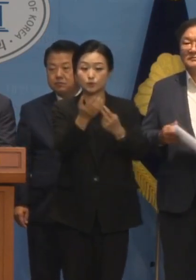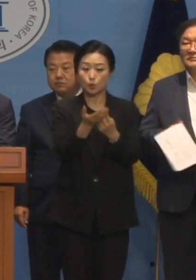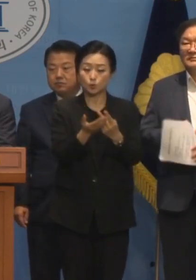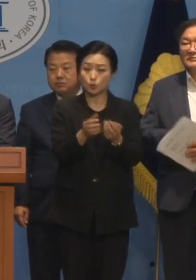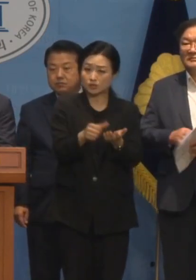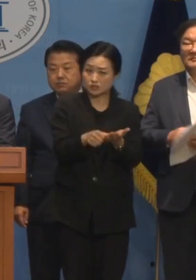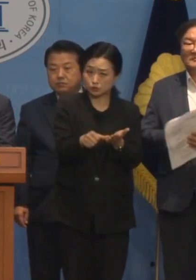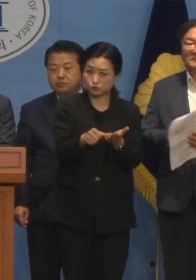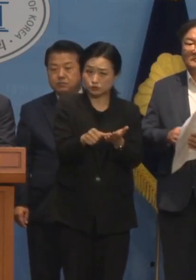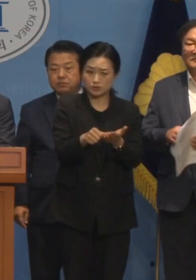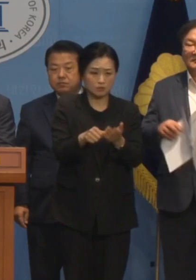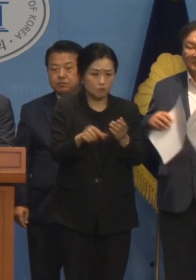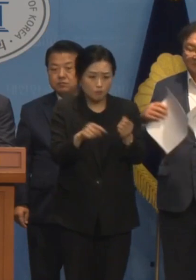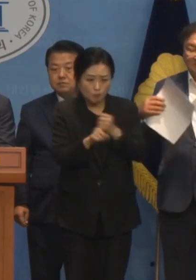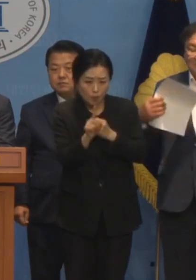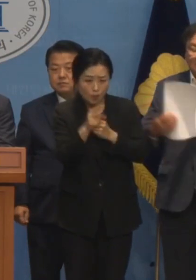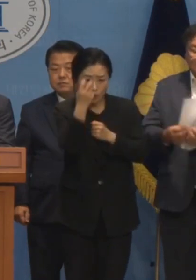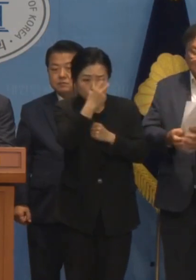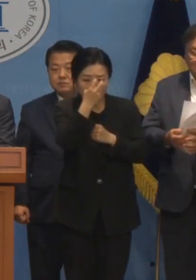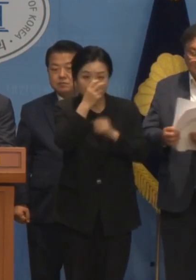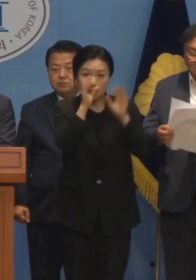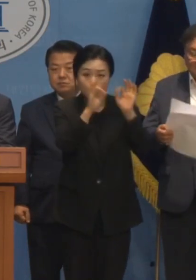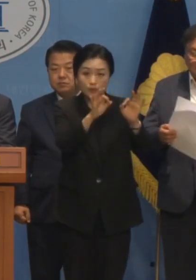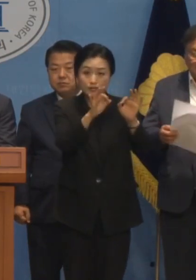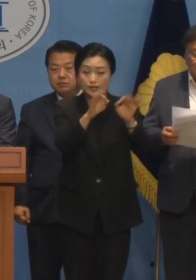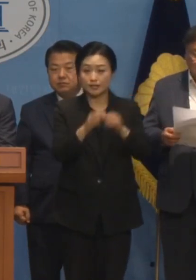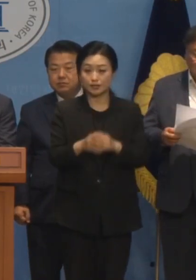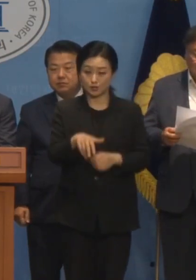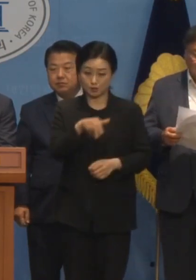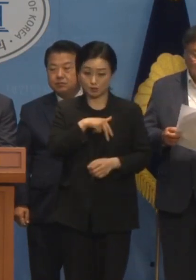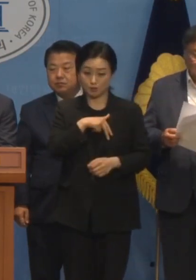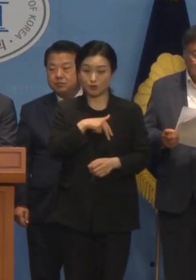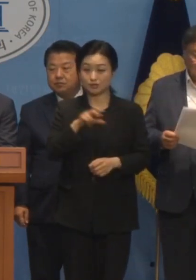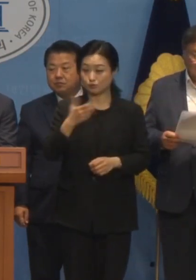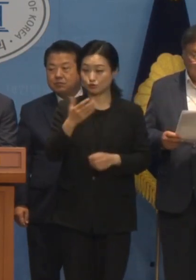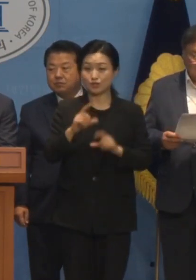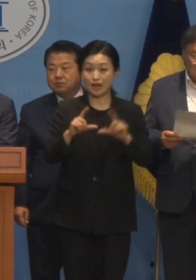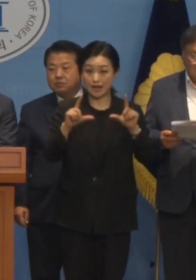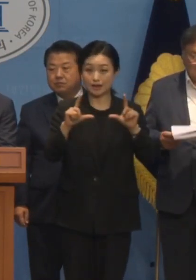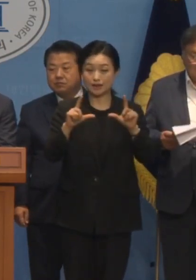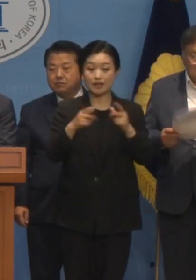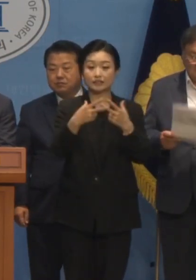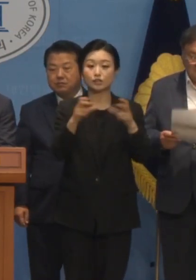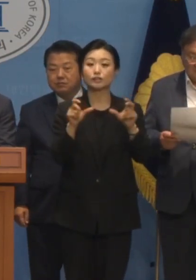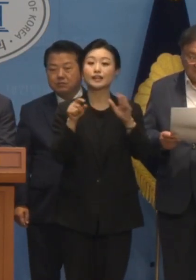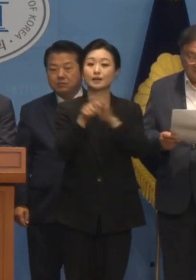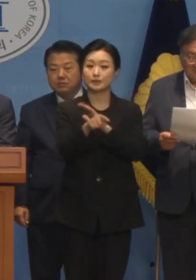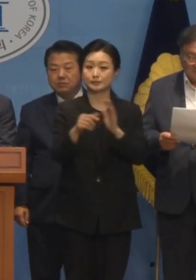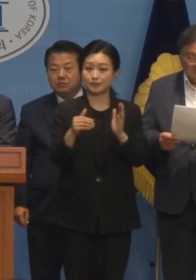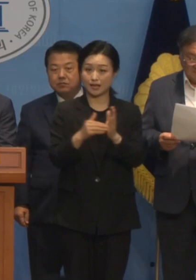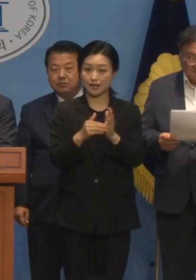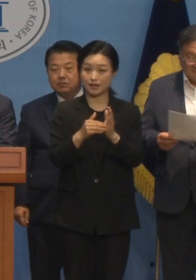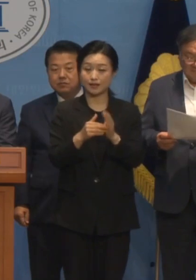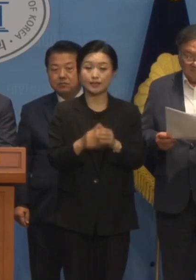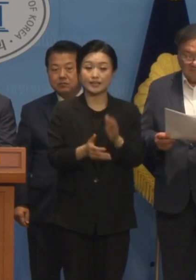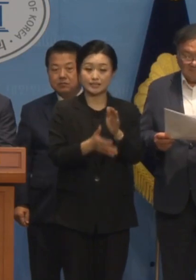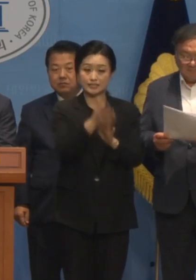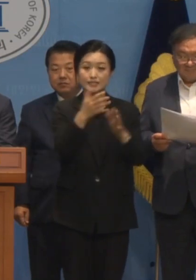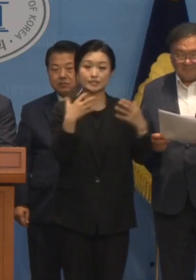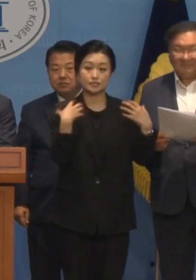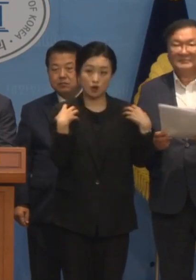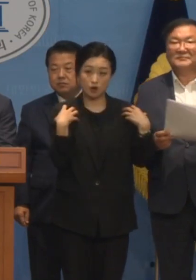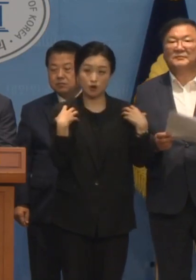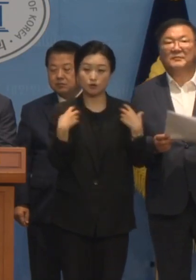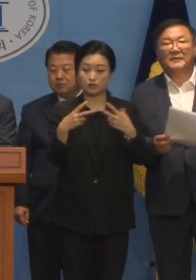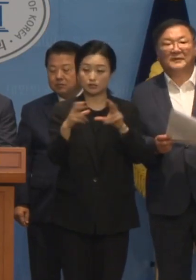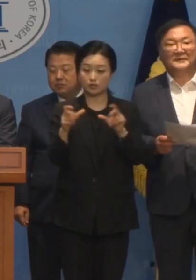지우기 진상조사 특별위원회는 지난달 29일 경기 성남시를 찾았습니다. 시청은 물론 성남시